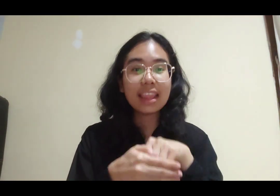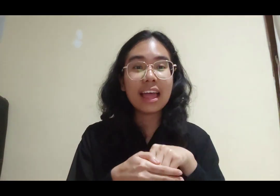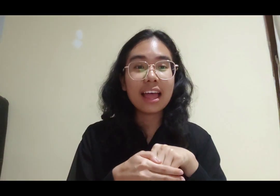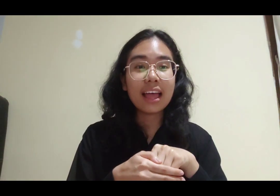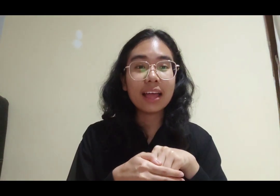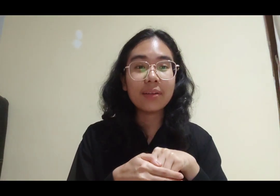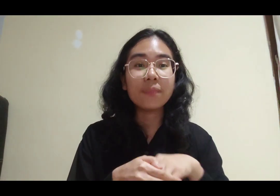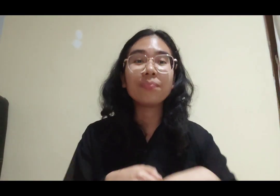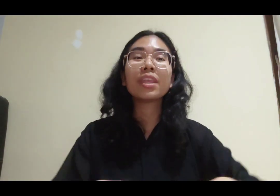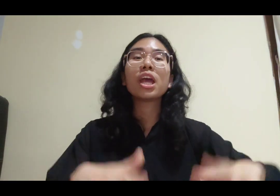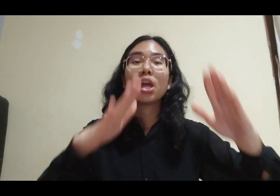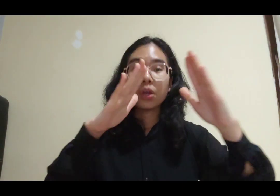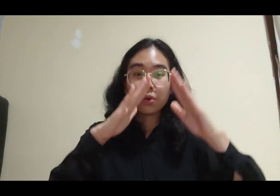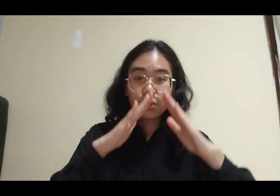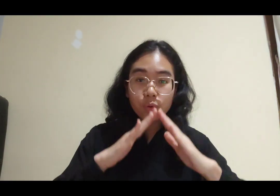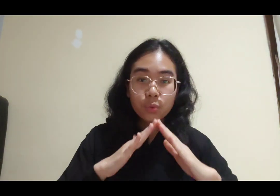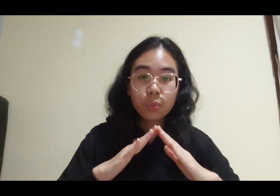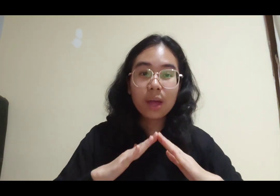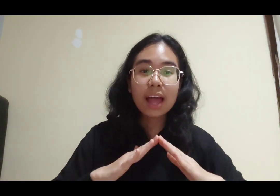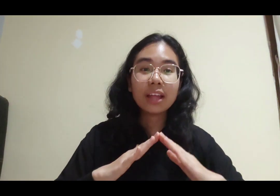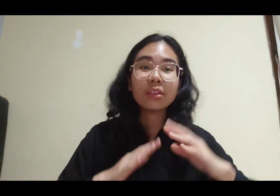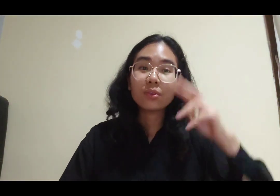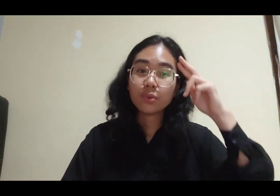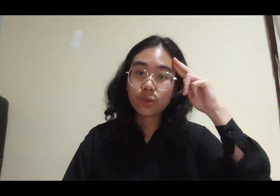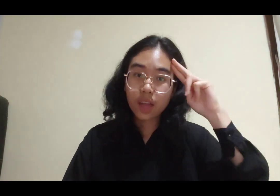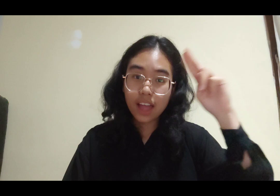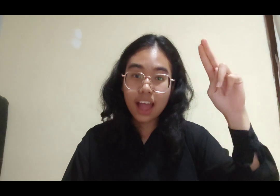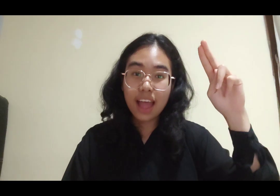dalam rumah Tuhan